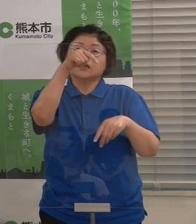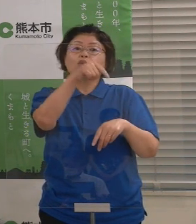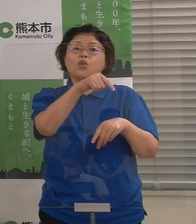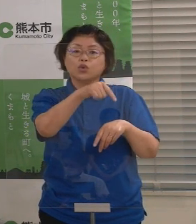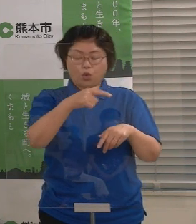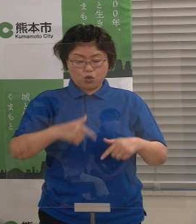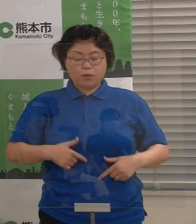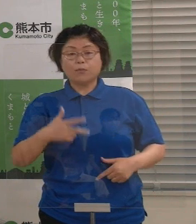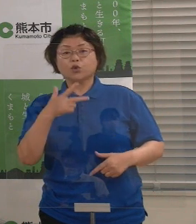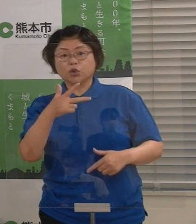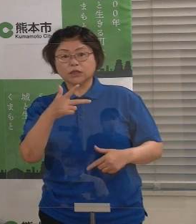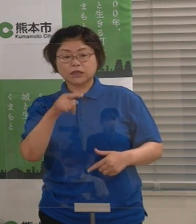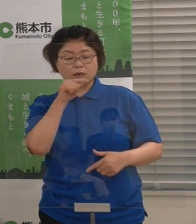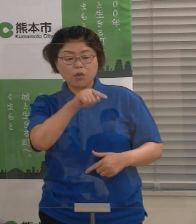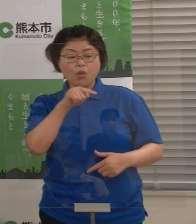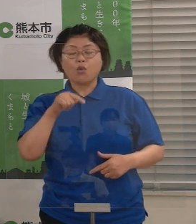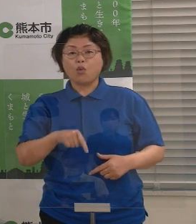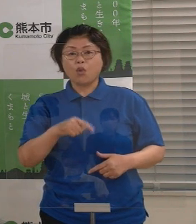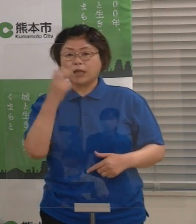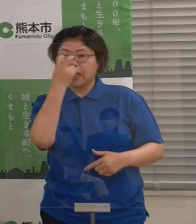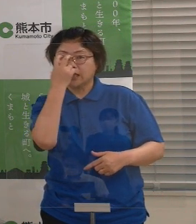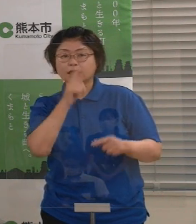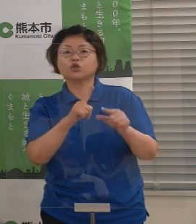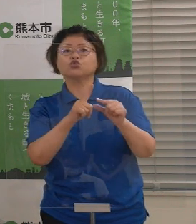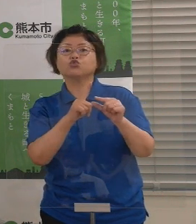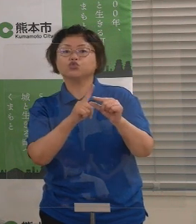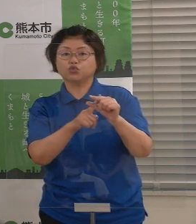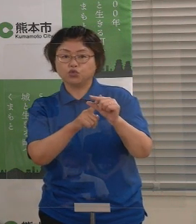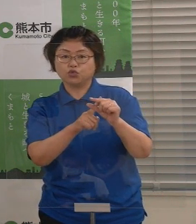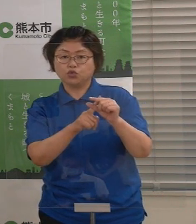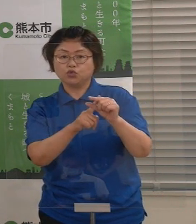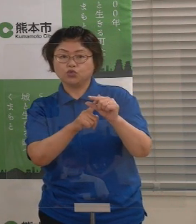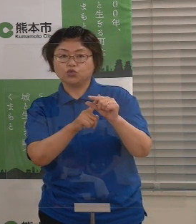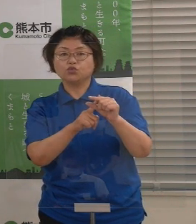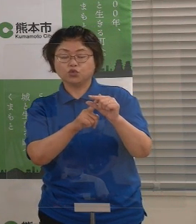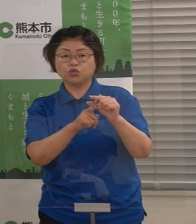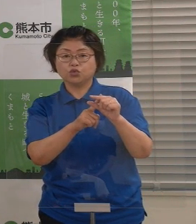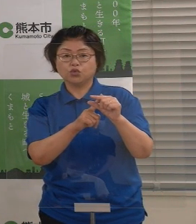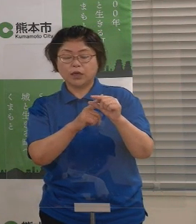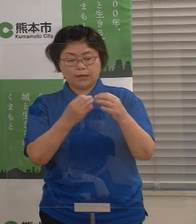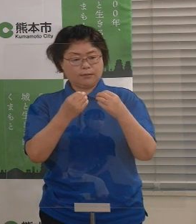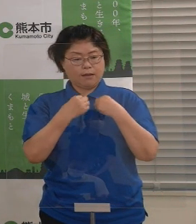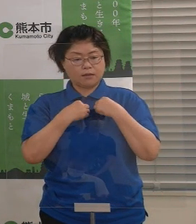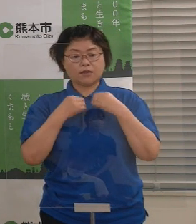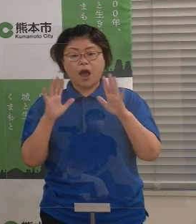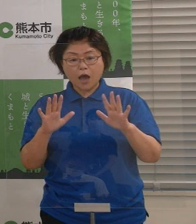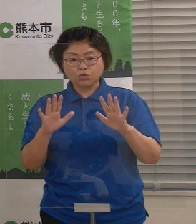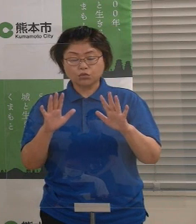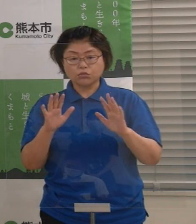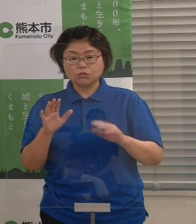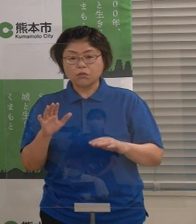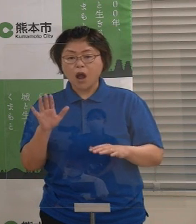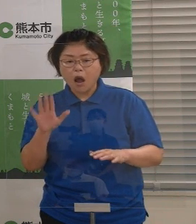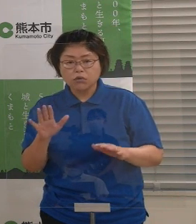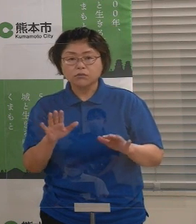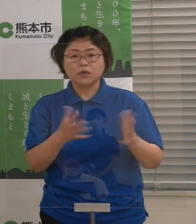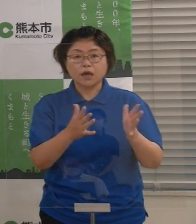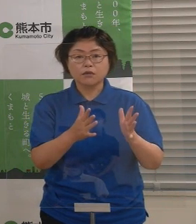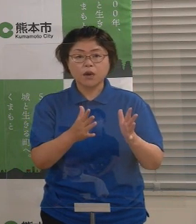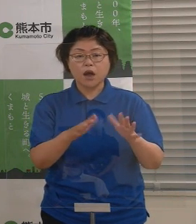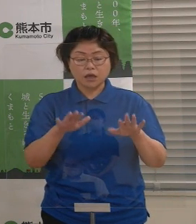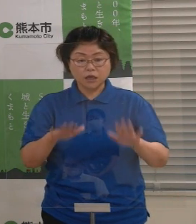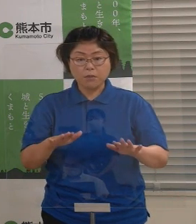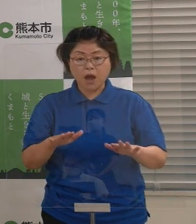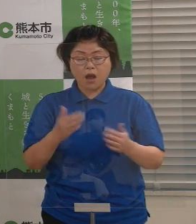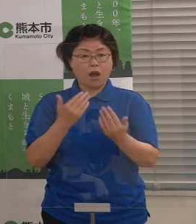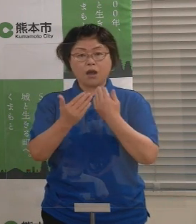市の方で双方まだ検査中でございます。 まだ陰性かどうかは全部分かってないと思うんですね。ただその、ま